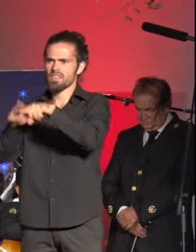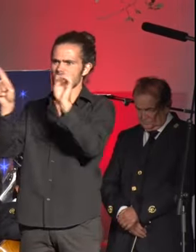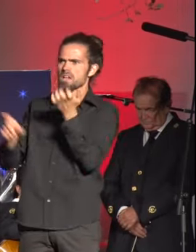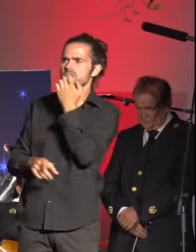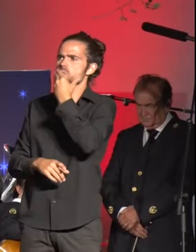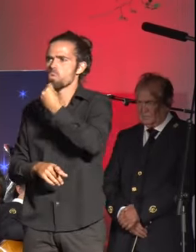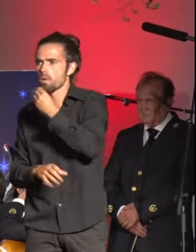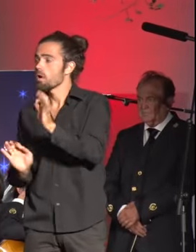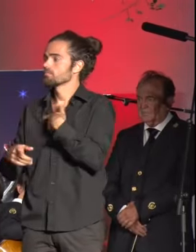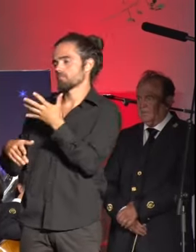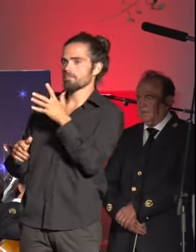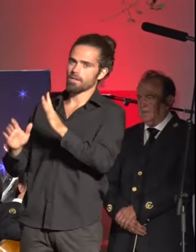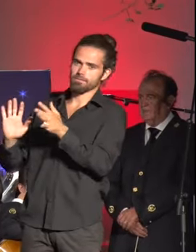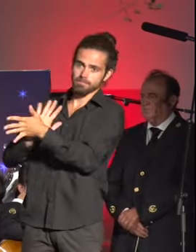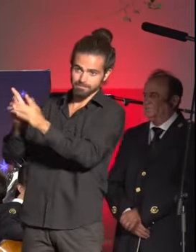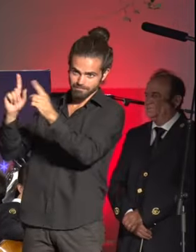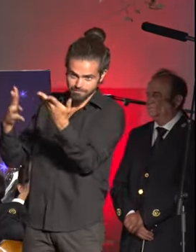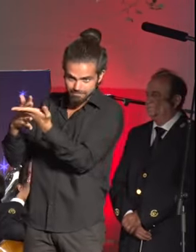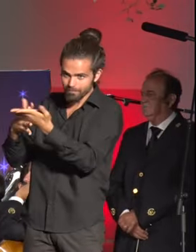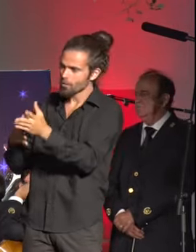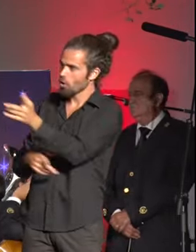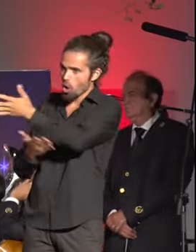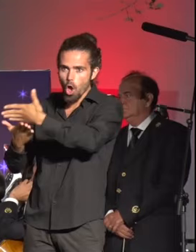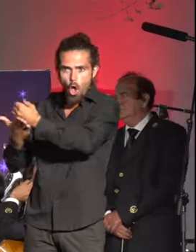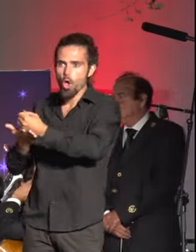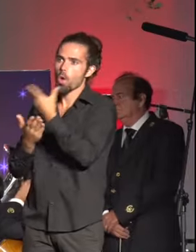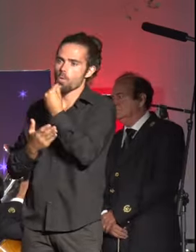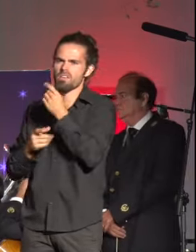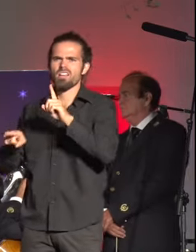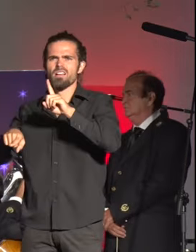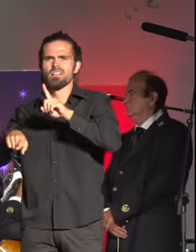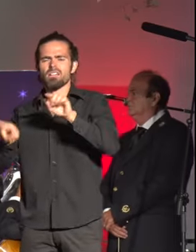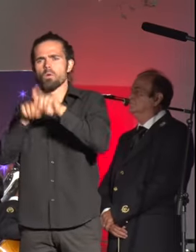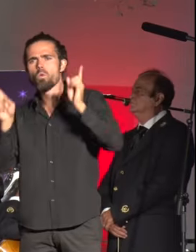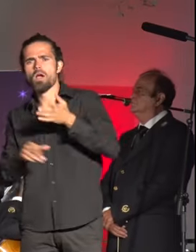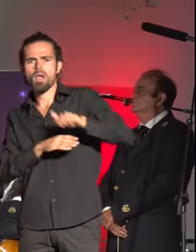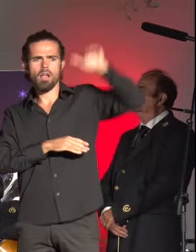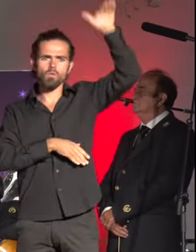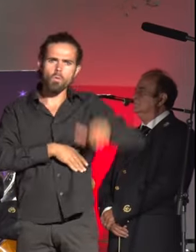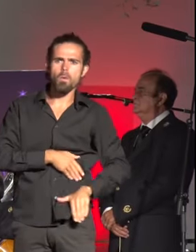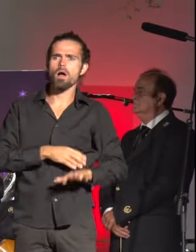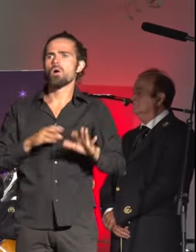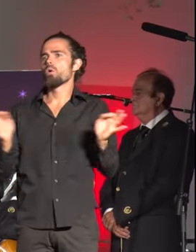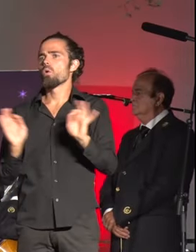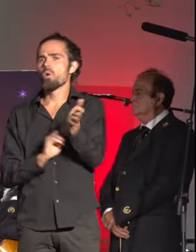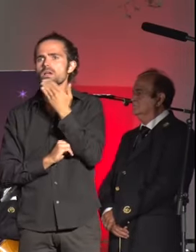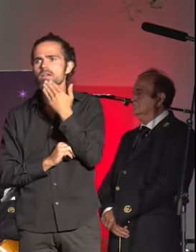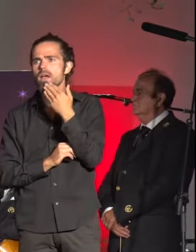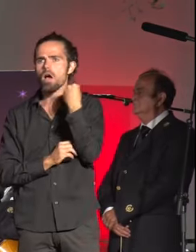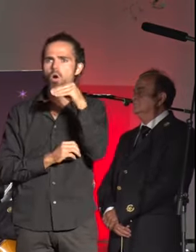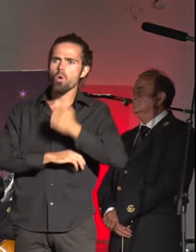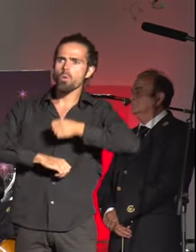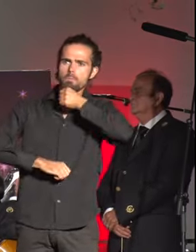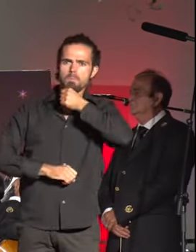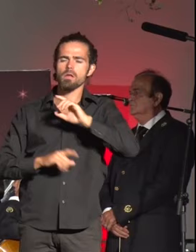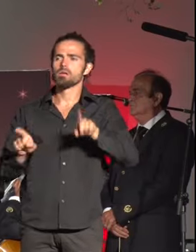guapos, que sois todos muy guapos, por cierto, eso sí, pero también nos da igual que sean más altos, más bajos, su edad, nos da igual todo, solo les pedimos